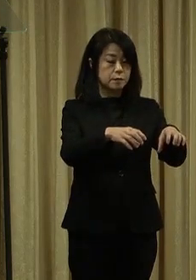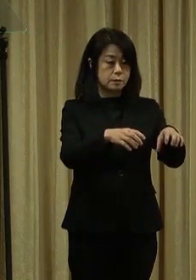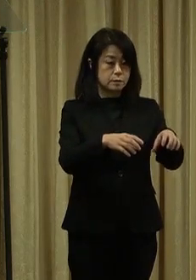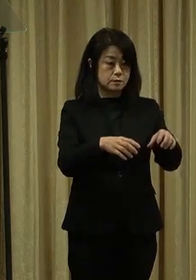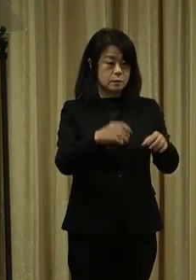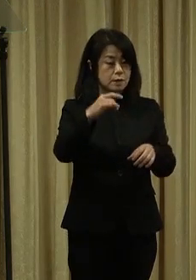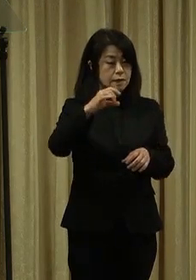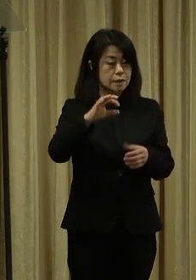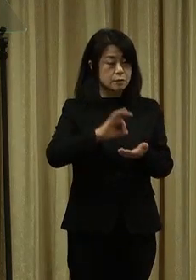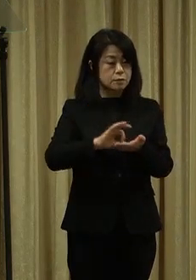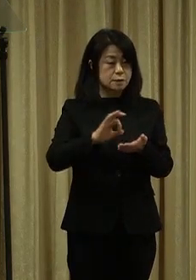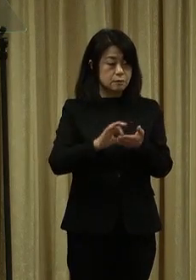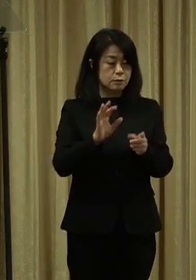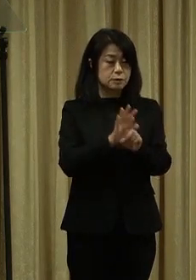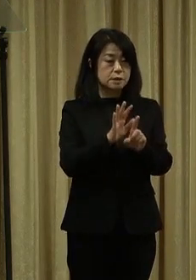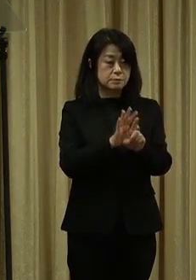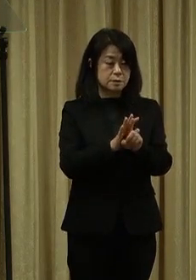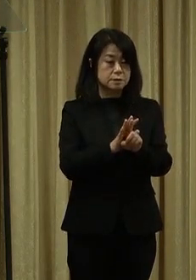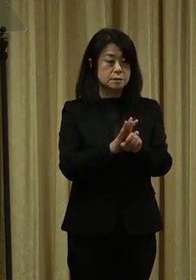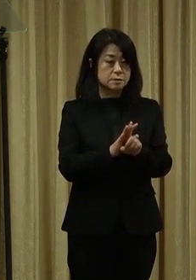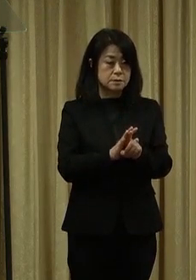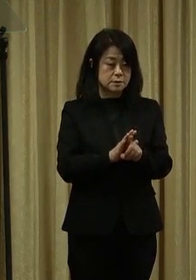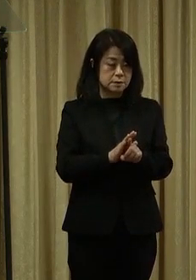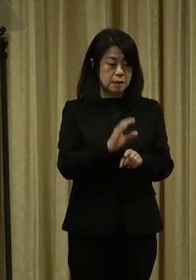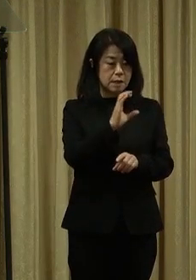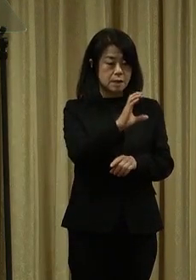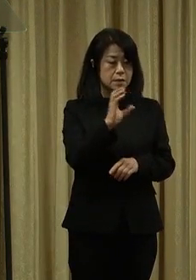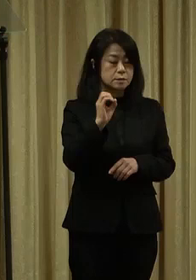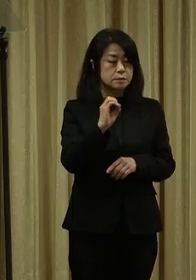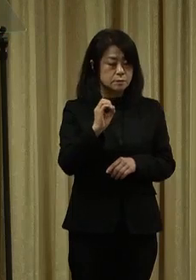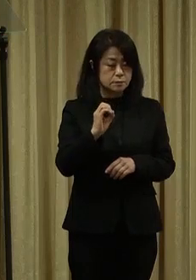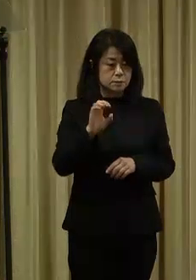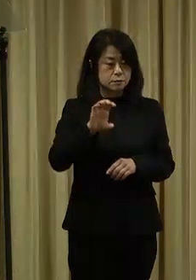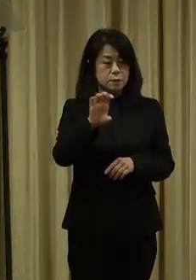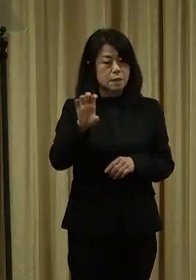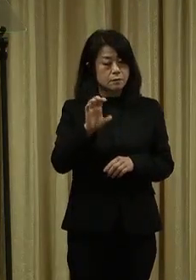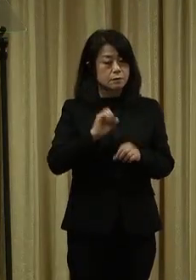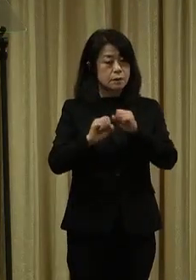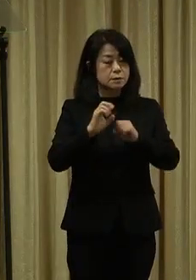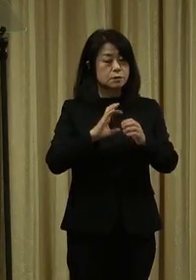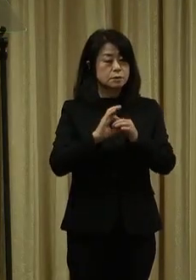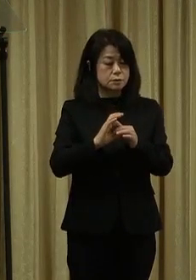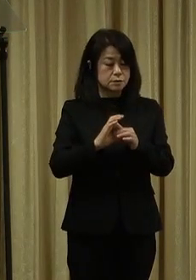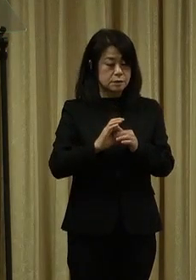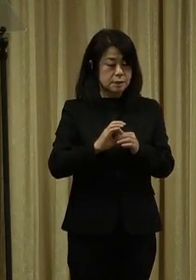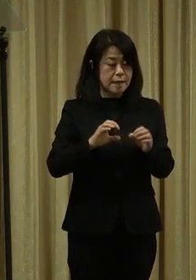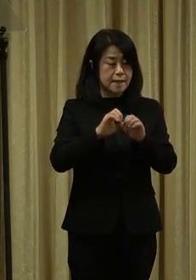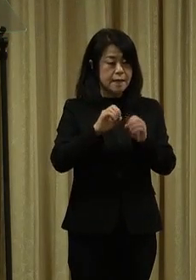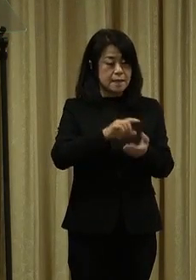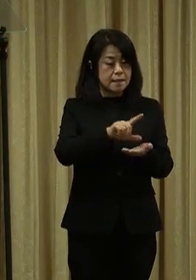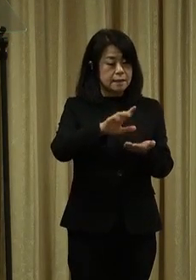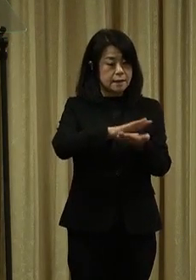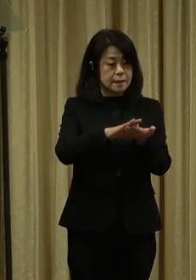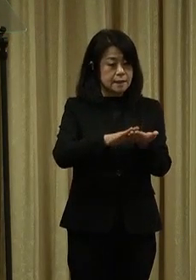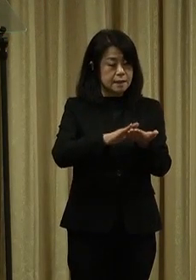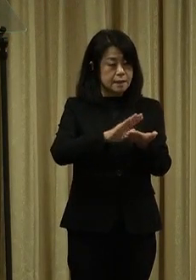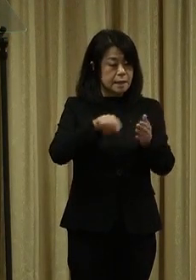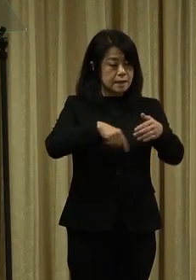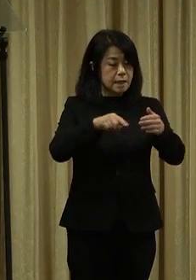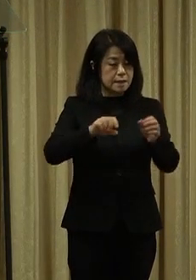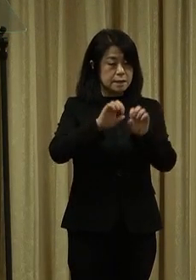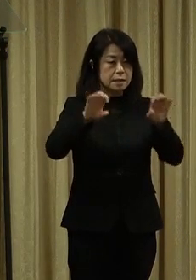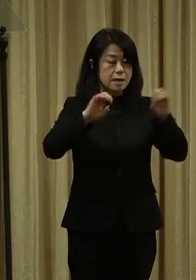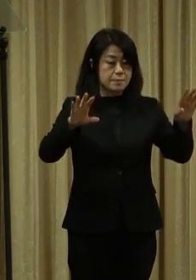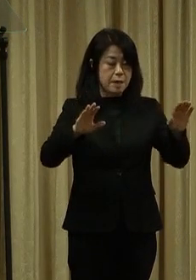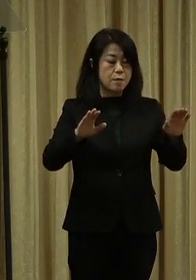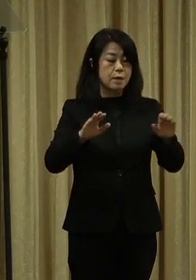また脱炭素に向けた国民運動デコ活について県内に周知拡大を図るキャンペーンを展開するほかウェルビーイ